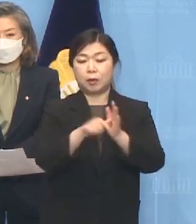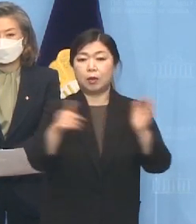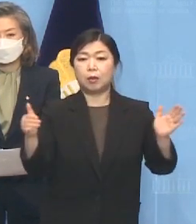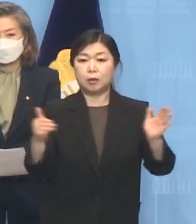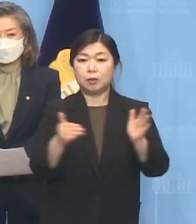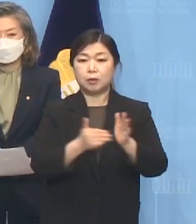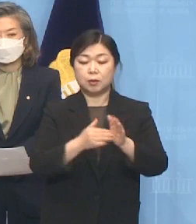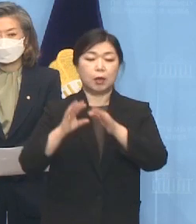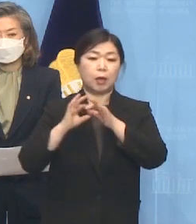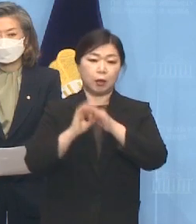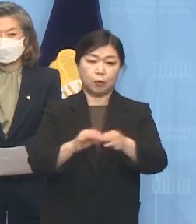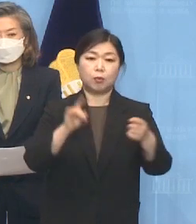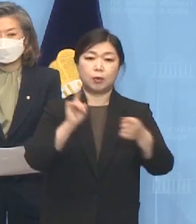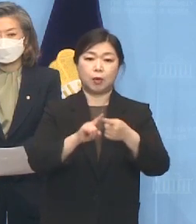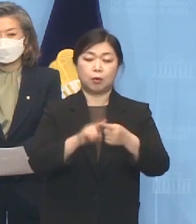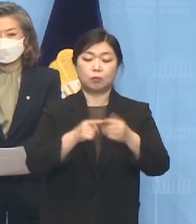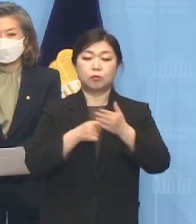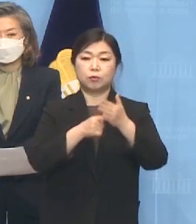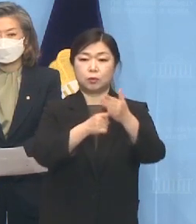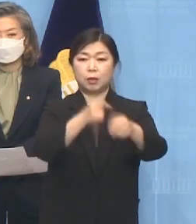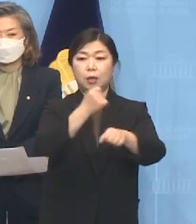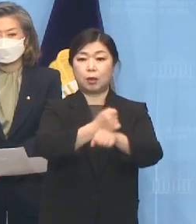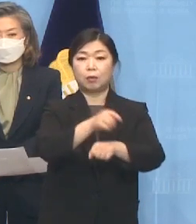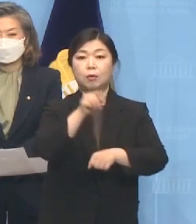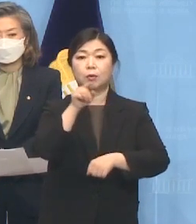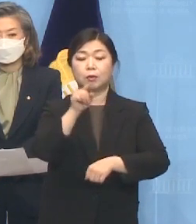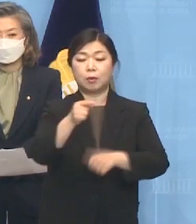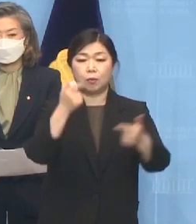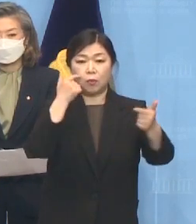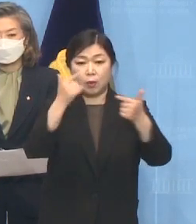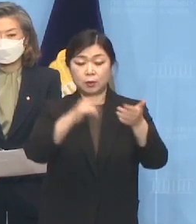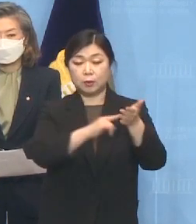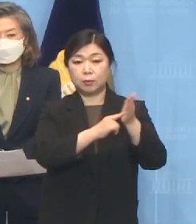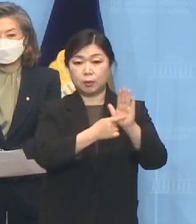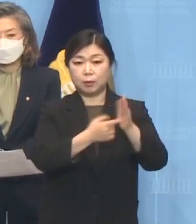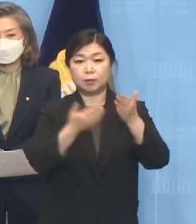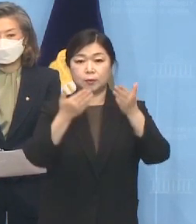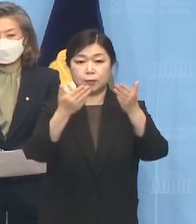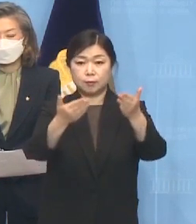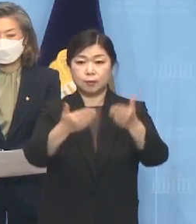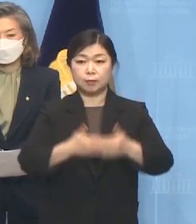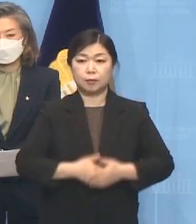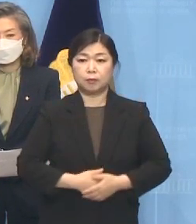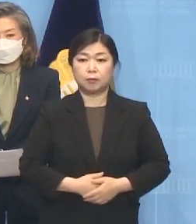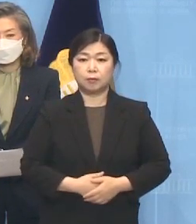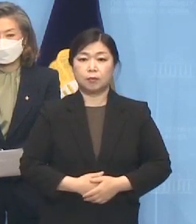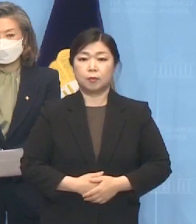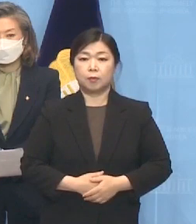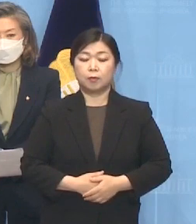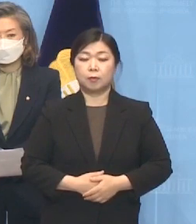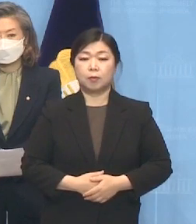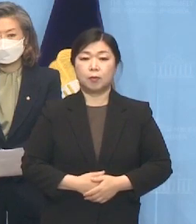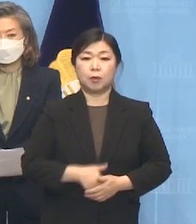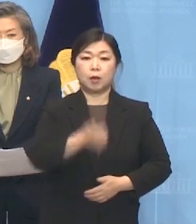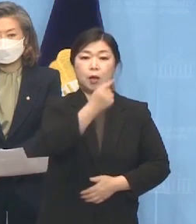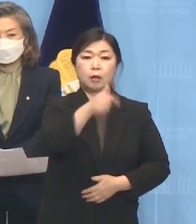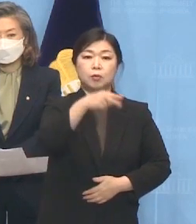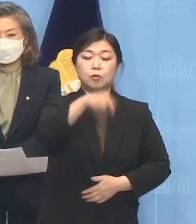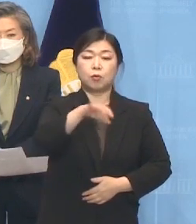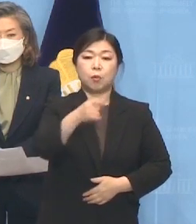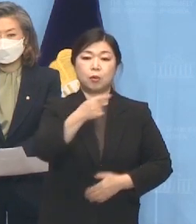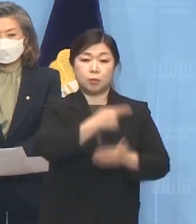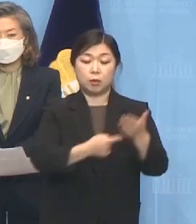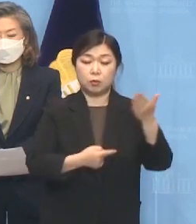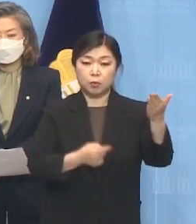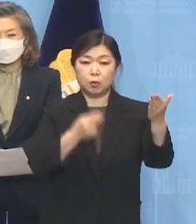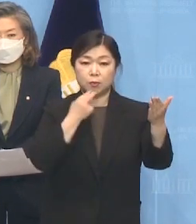흔들림 없이 추진해 나갈 것을 명백히 밝히고자 한다 한수원 분리가 없이